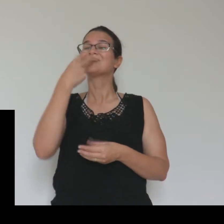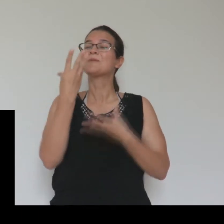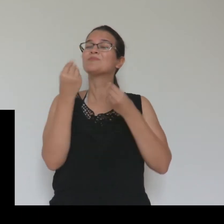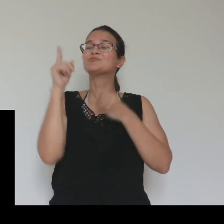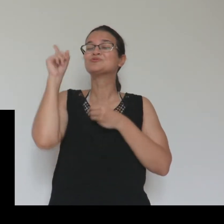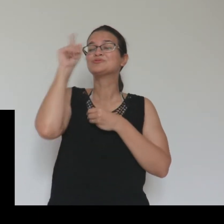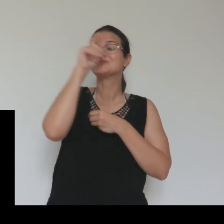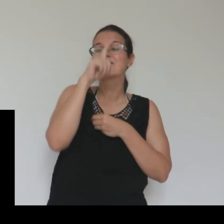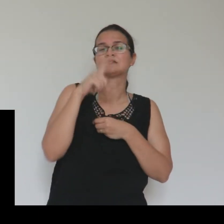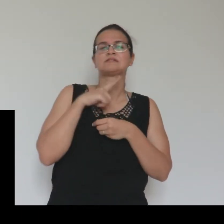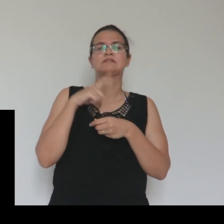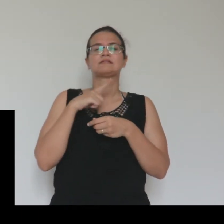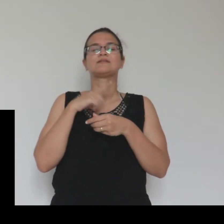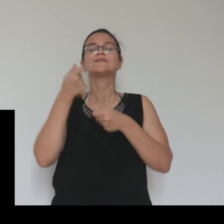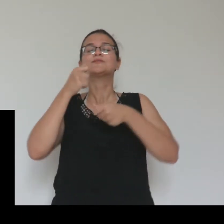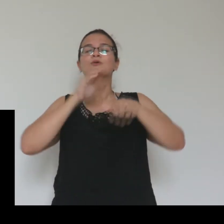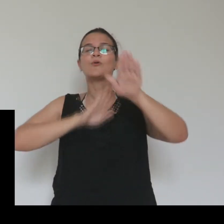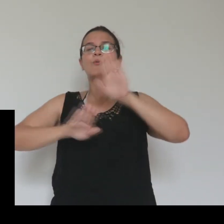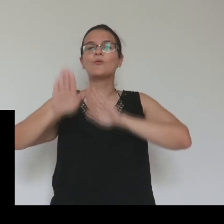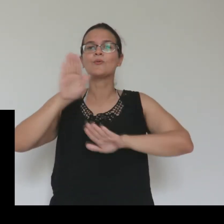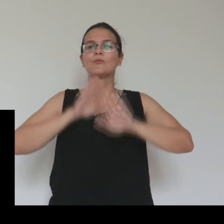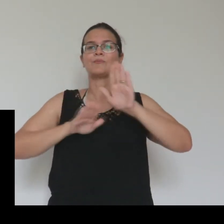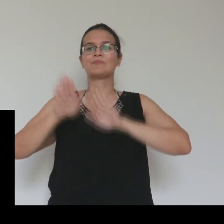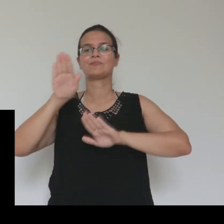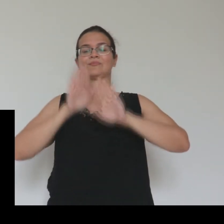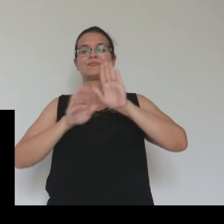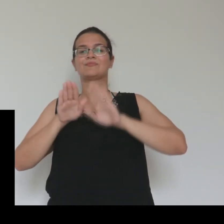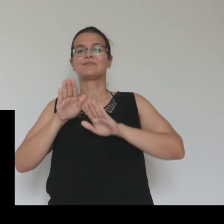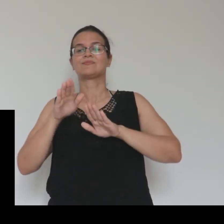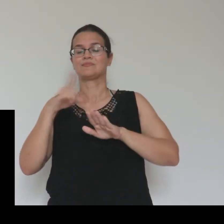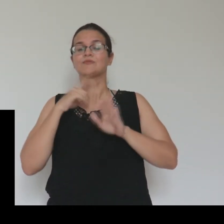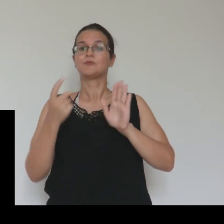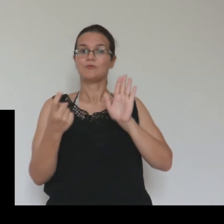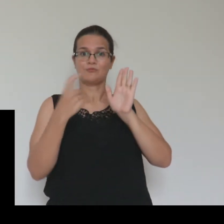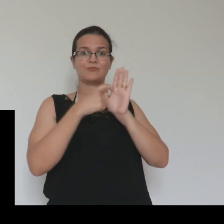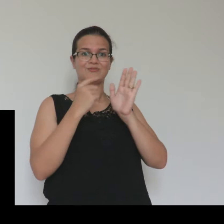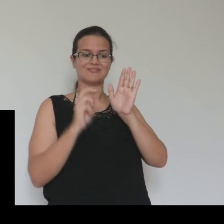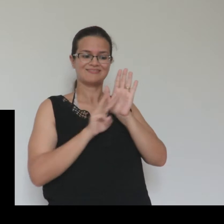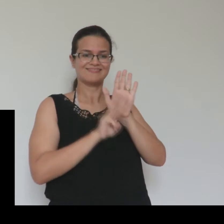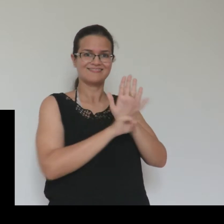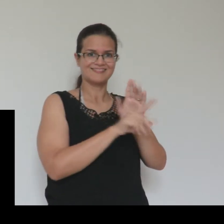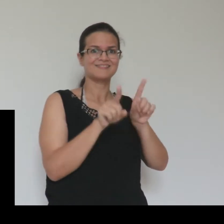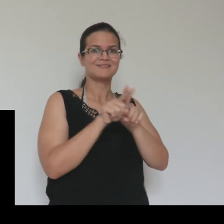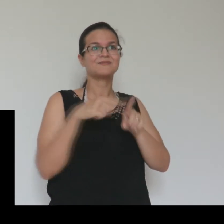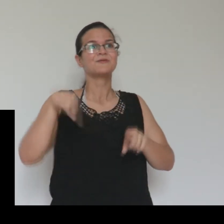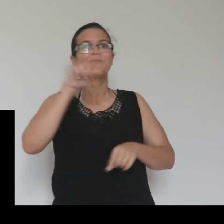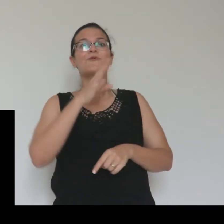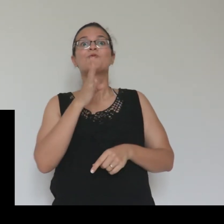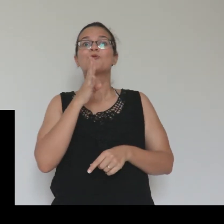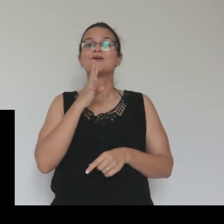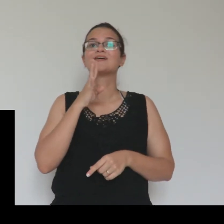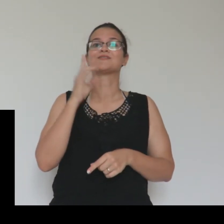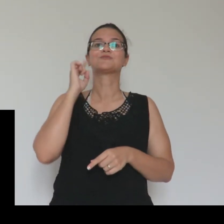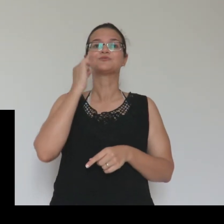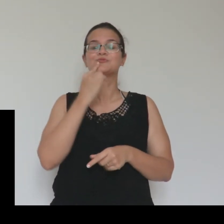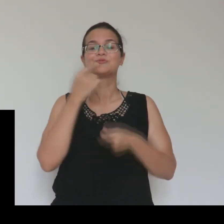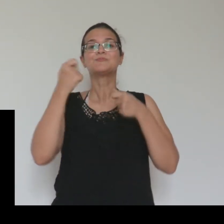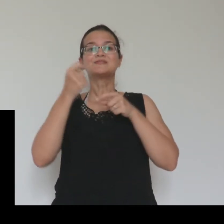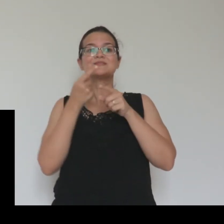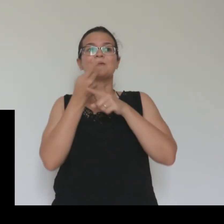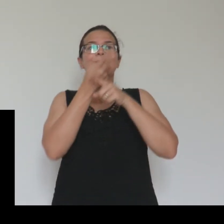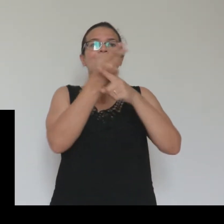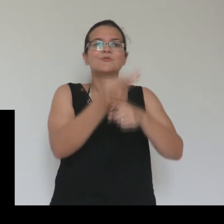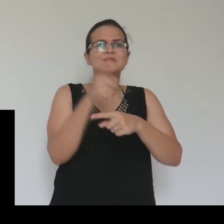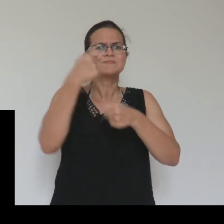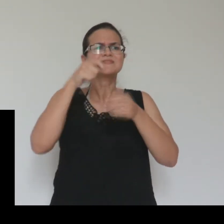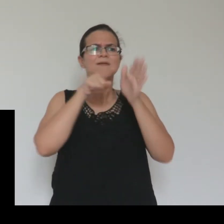também, porque como a gente está conhecendo os surdos, então a gente tem que ir atrás, vocês têm que ir atrás de outros conhecimentos, igual o filme do Jonas,